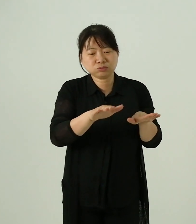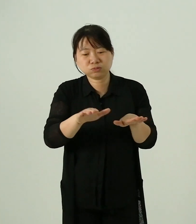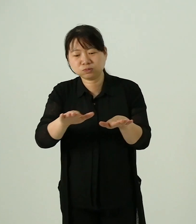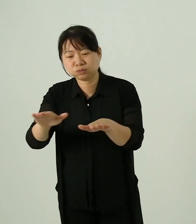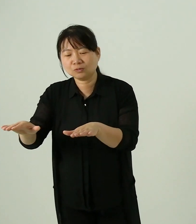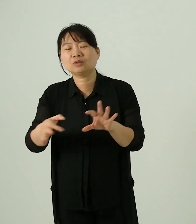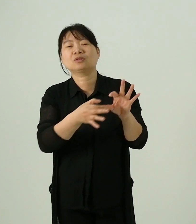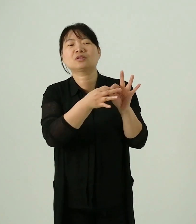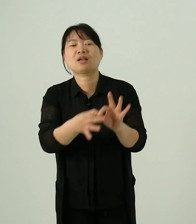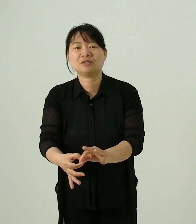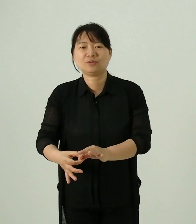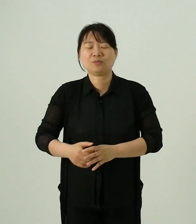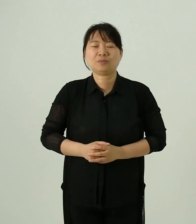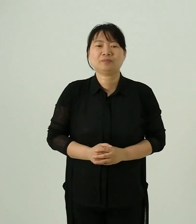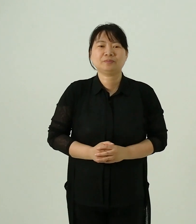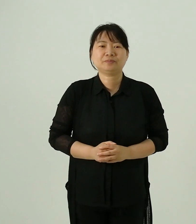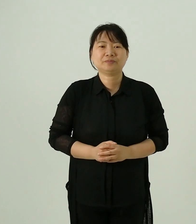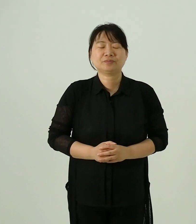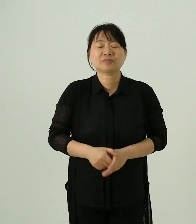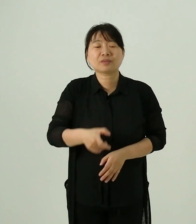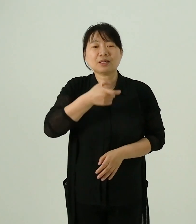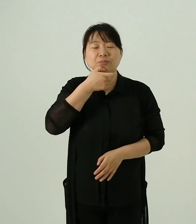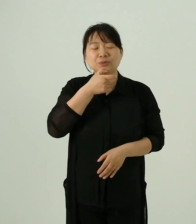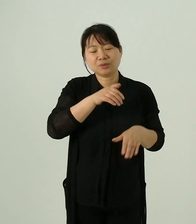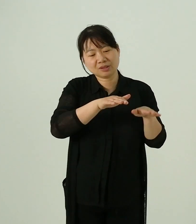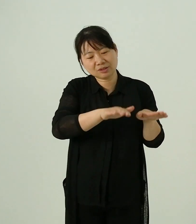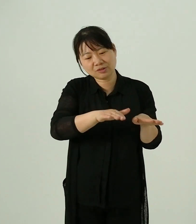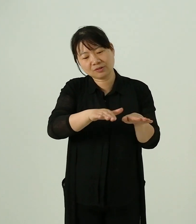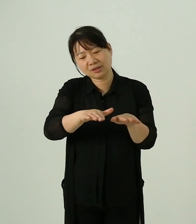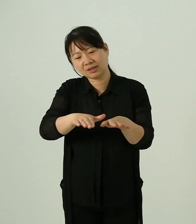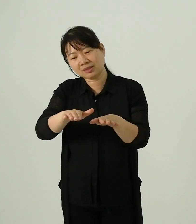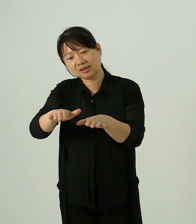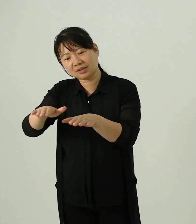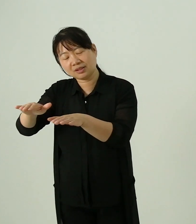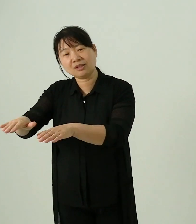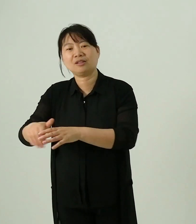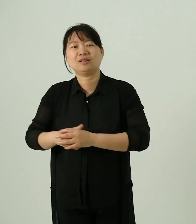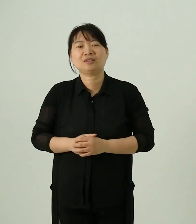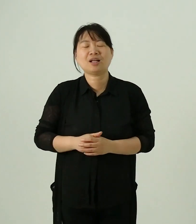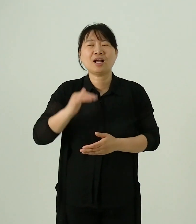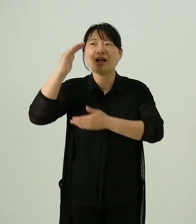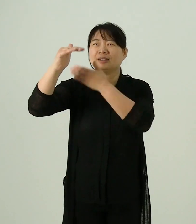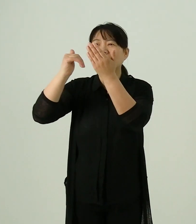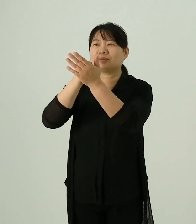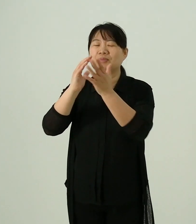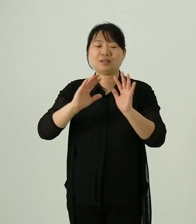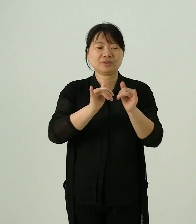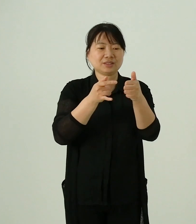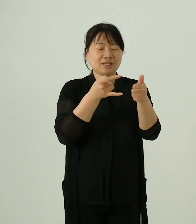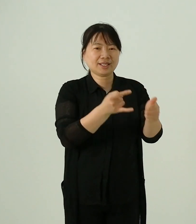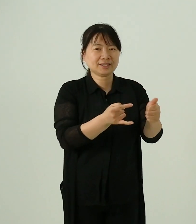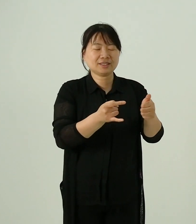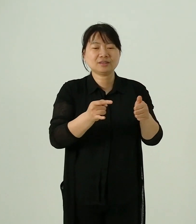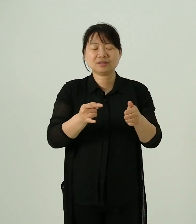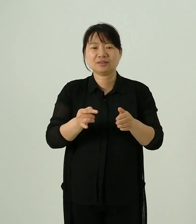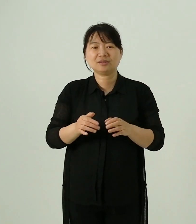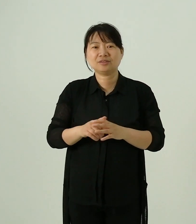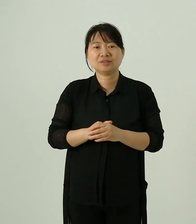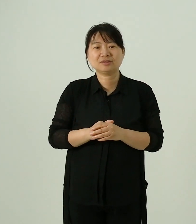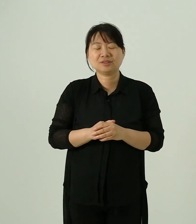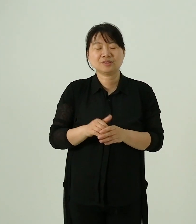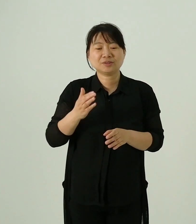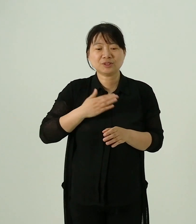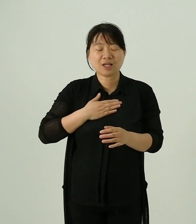예? 그러면 물이 흐르고 있는 게 이 하나님의 백성들에게는 현실이